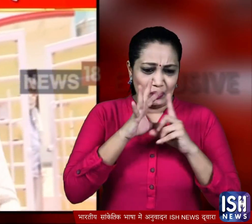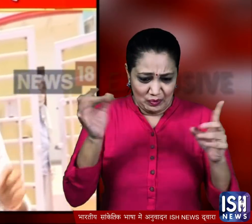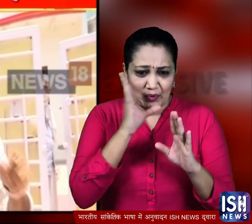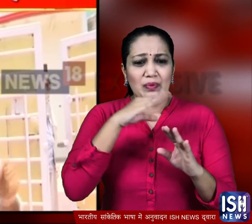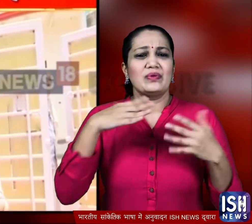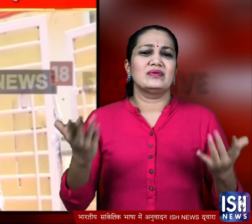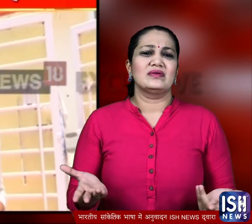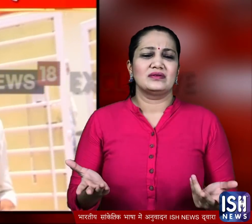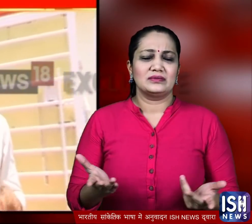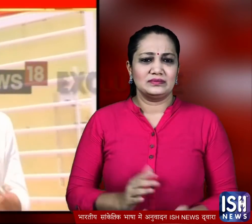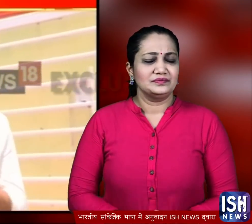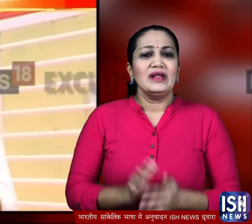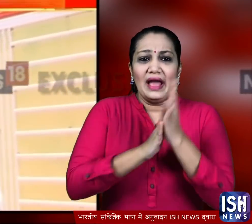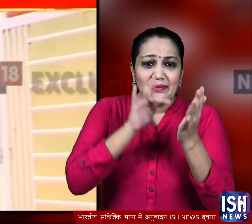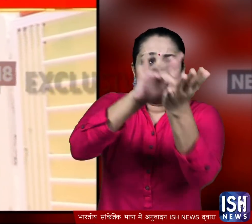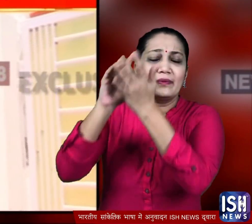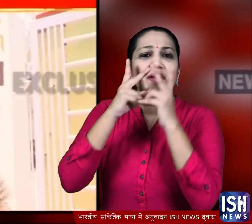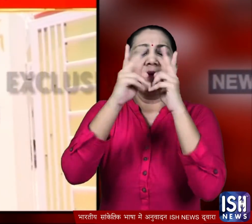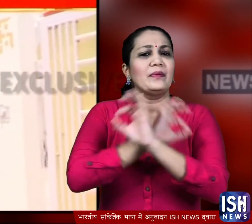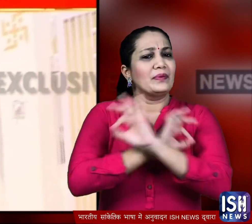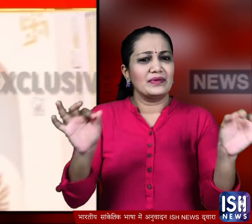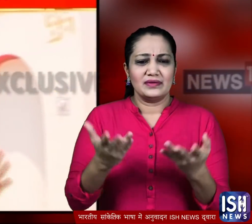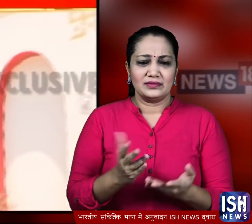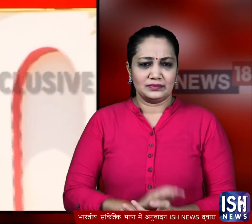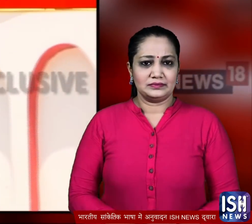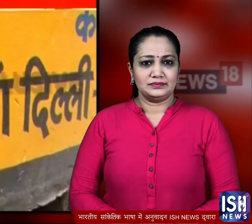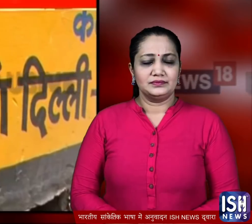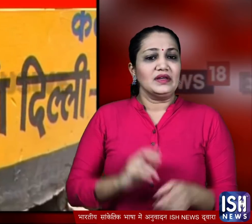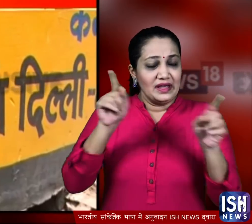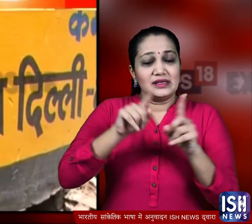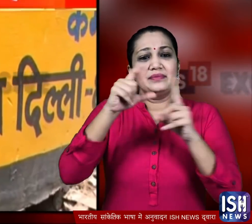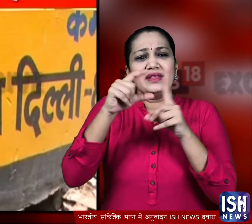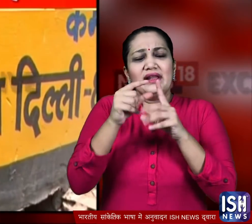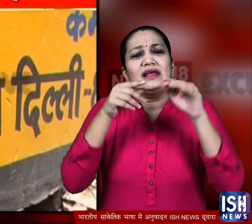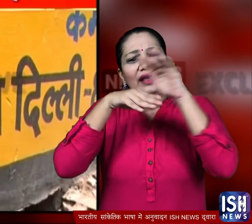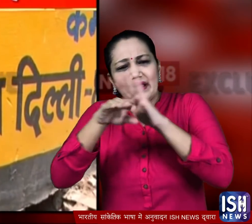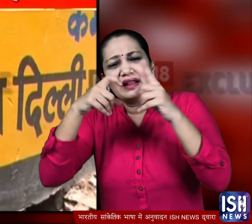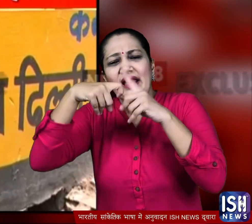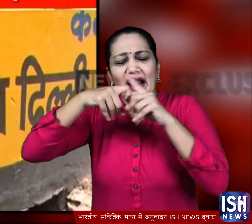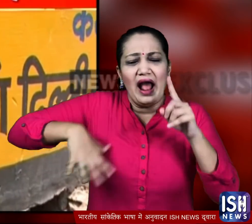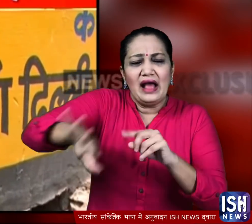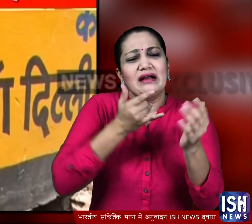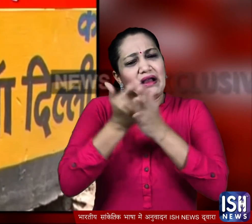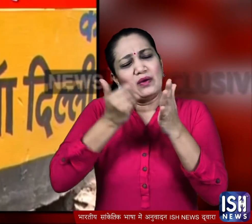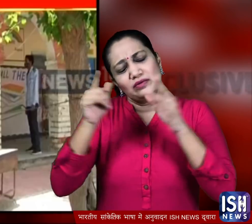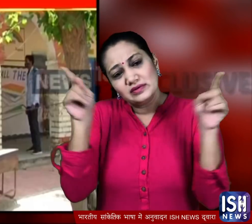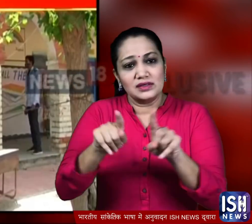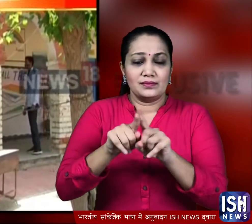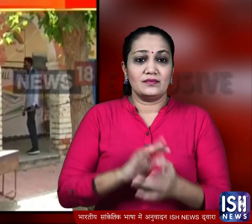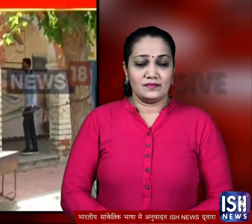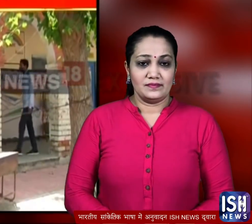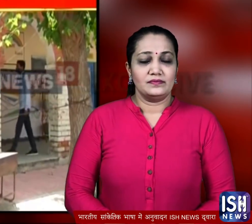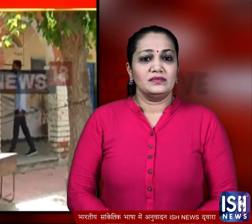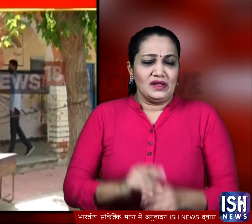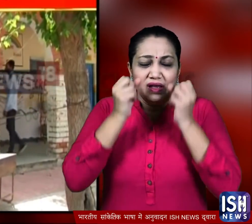हवाई दावे हैं। जमीनी धरातल की बात करें तो वो कहीं भी नजर नहीं आ रहे हैं। ऐसे ही हालात दिल्ली के खेड़ा कला गांव में भी दिखे। वहां